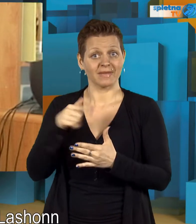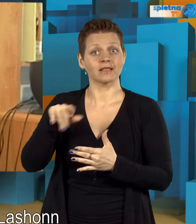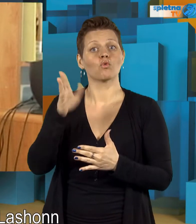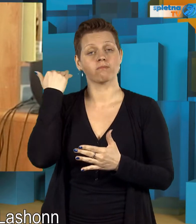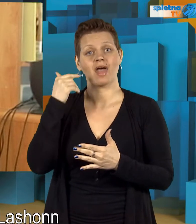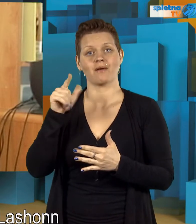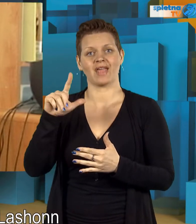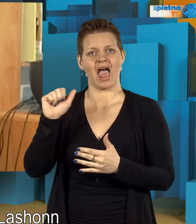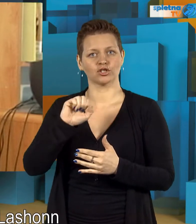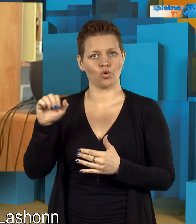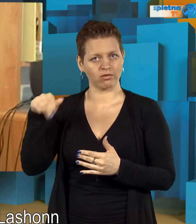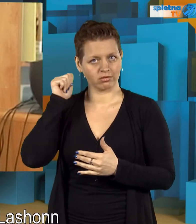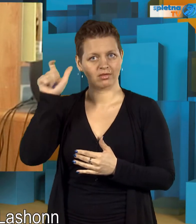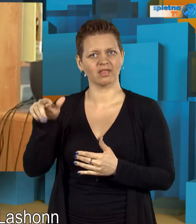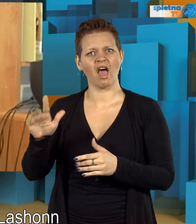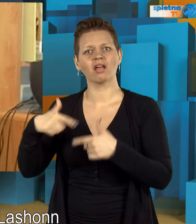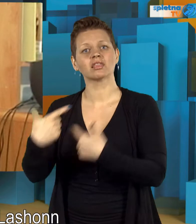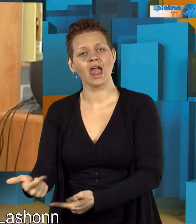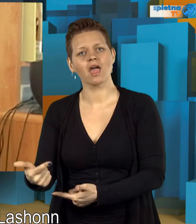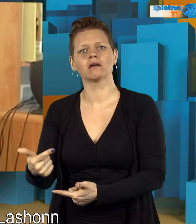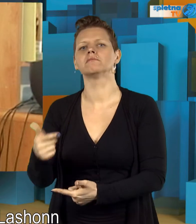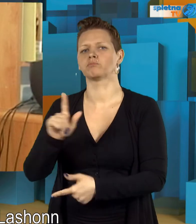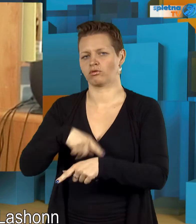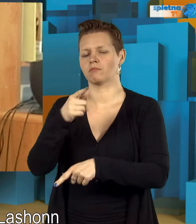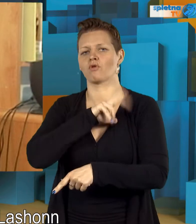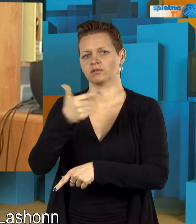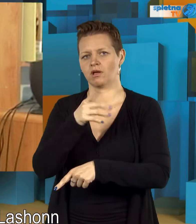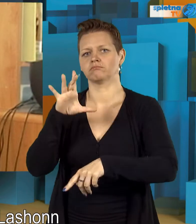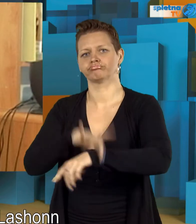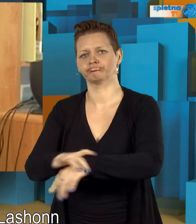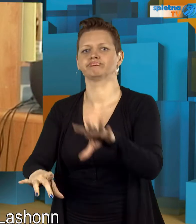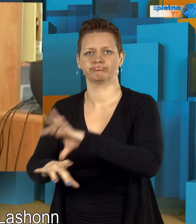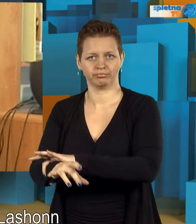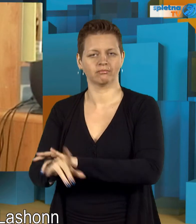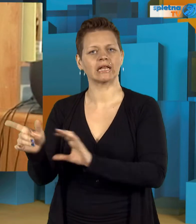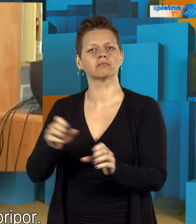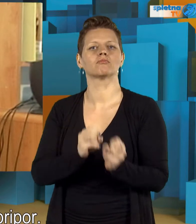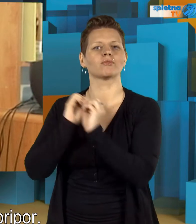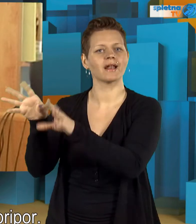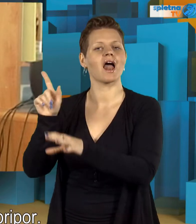Medtem ko je bila LaShawn na tleh, sta ji nadela lisice in jo odpeljala v pripor.